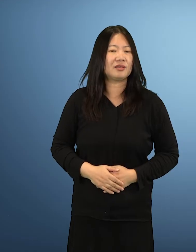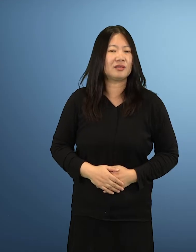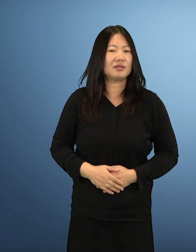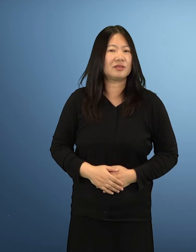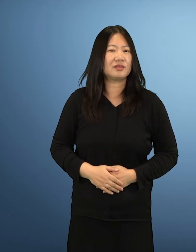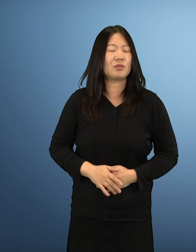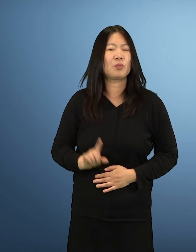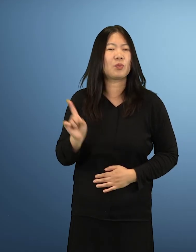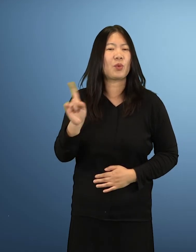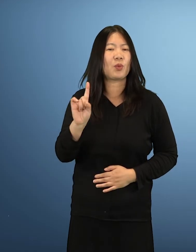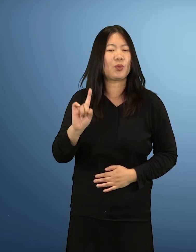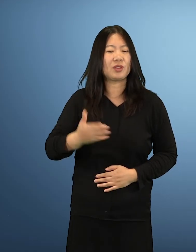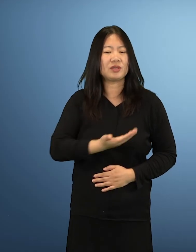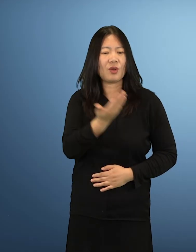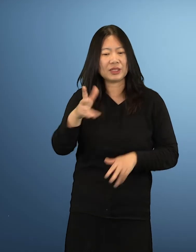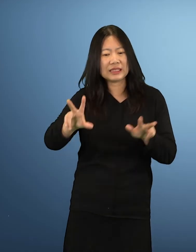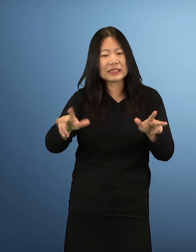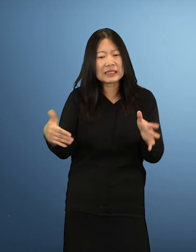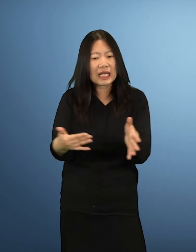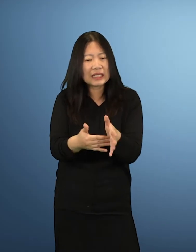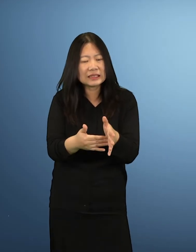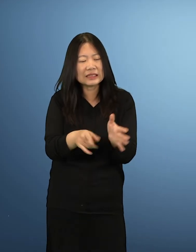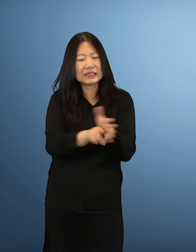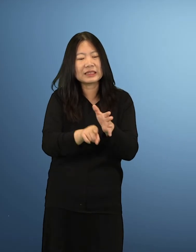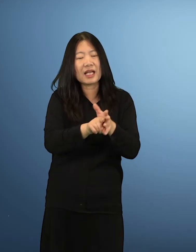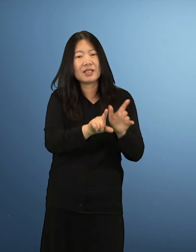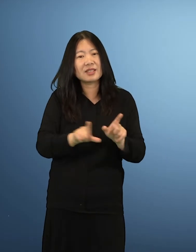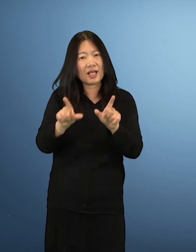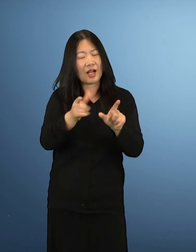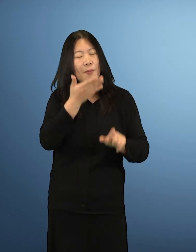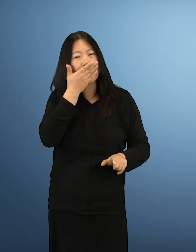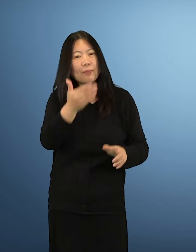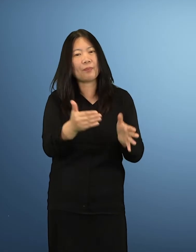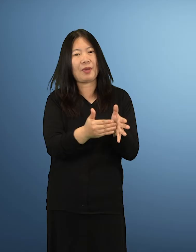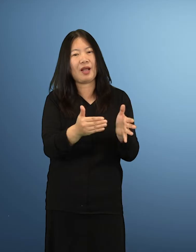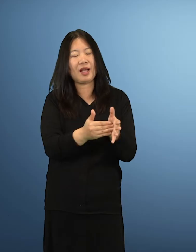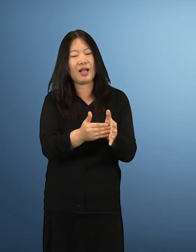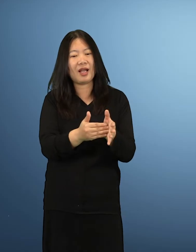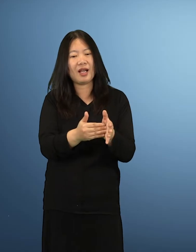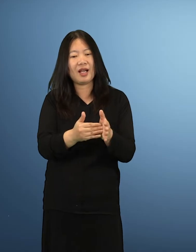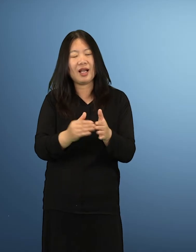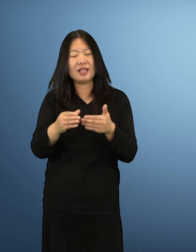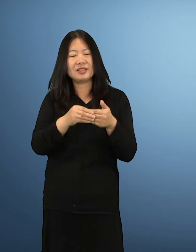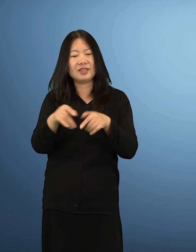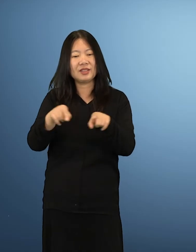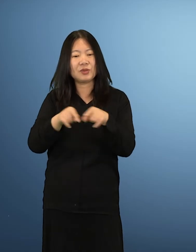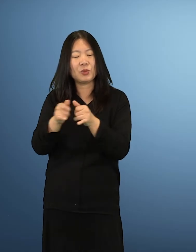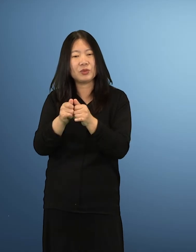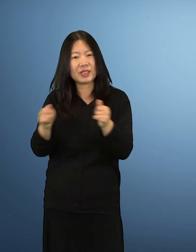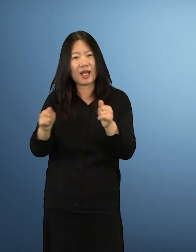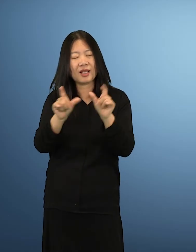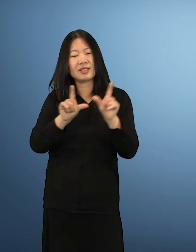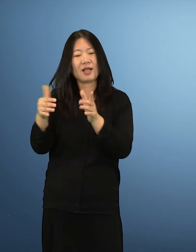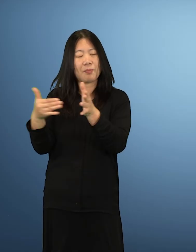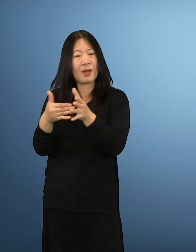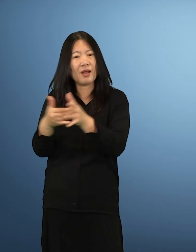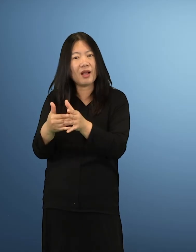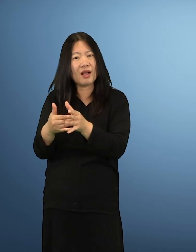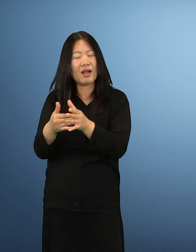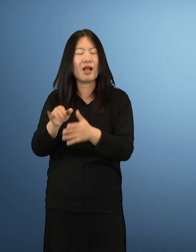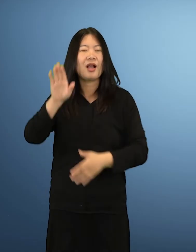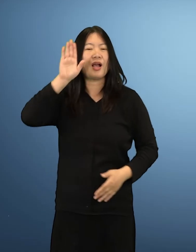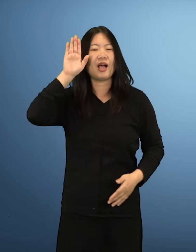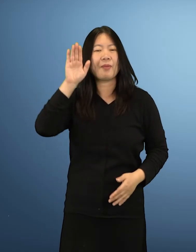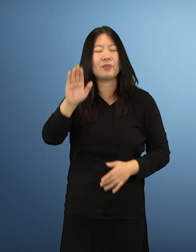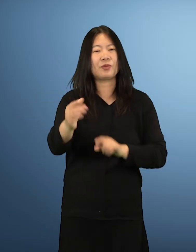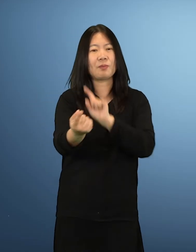말하자면 너희들이 지금까지 신앙생활을 하고 이 땅의 지도자 생활을 해오면서